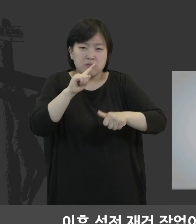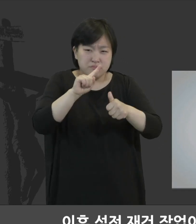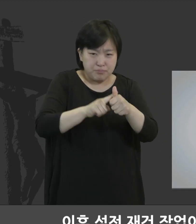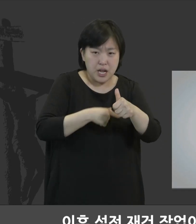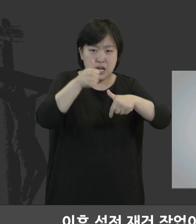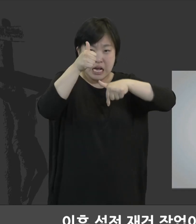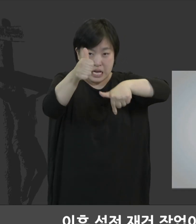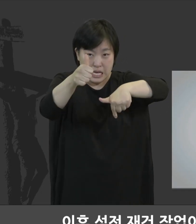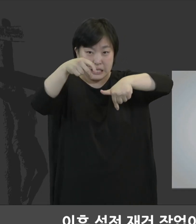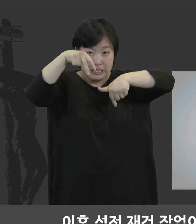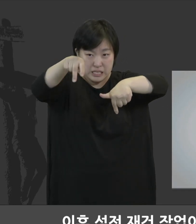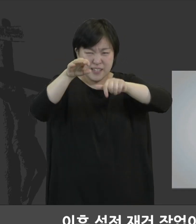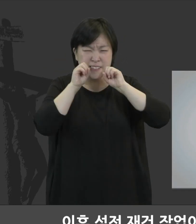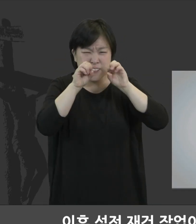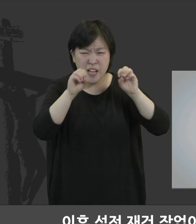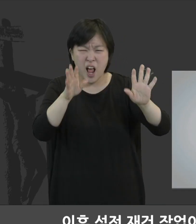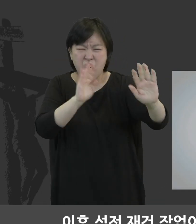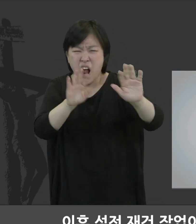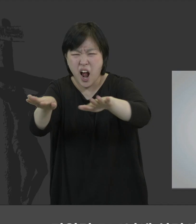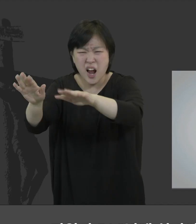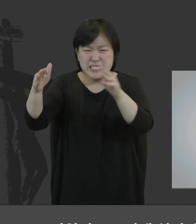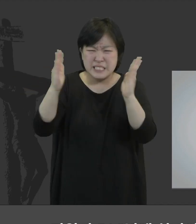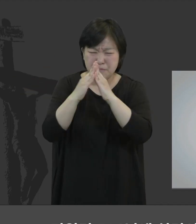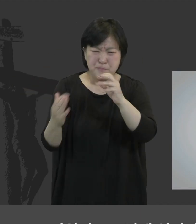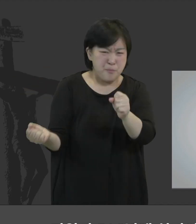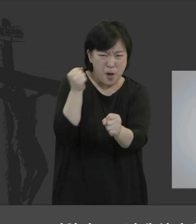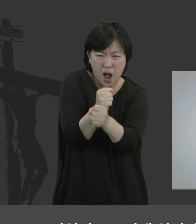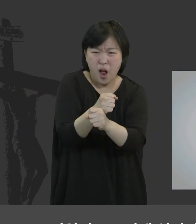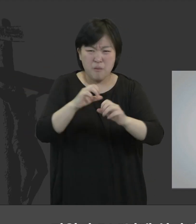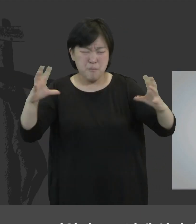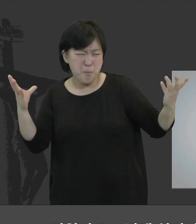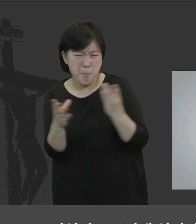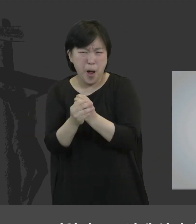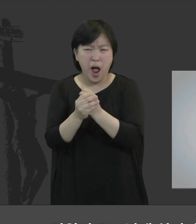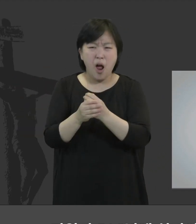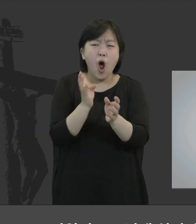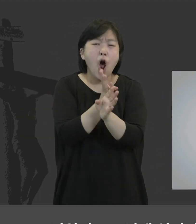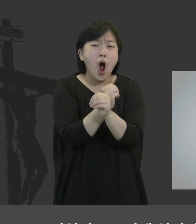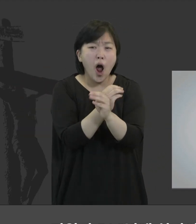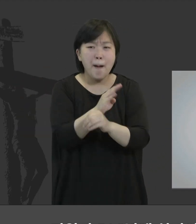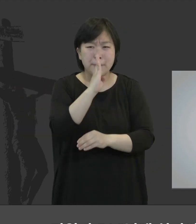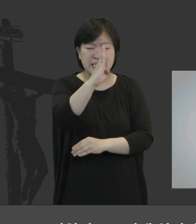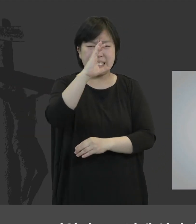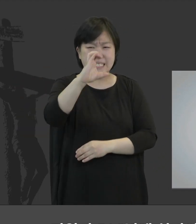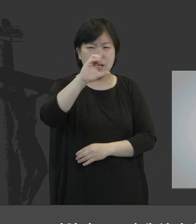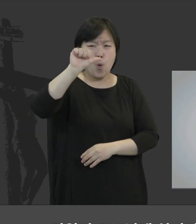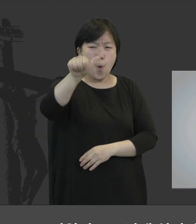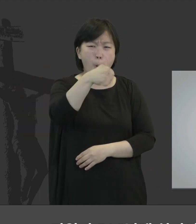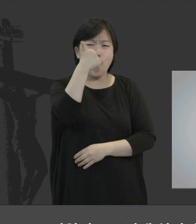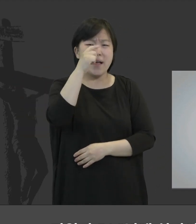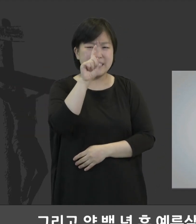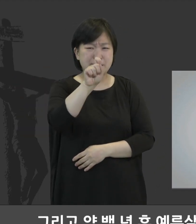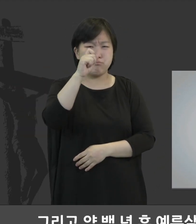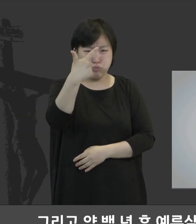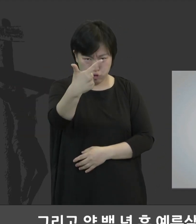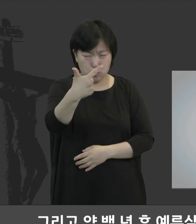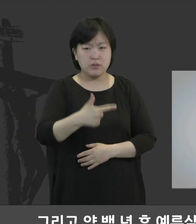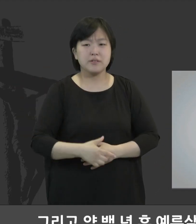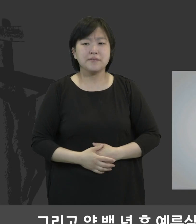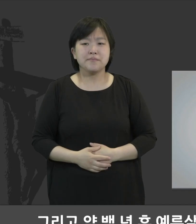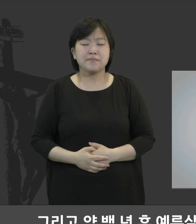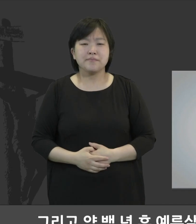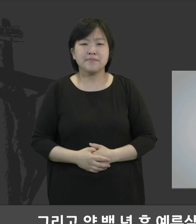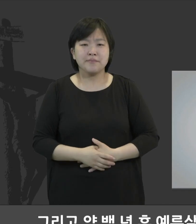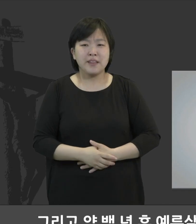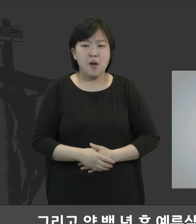권고로 성전 건축이 재개되었고 기원전 516년에 성전이 완성됩니다. 그리고 약 100년